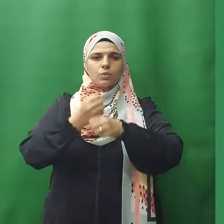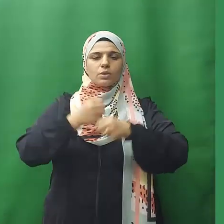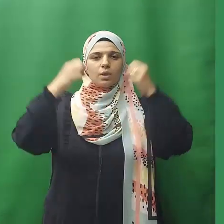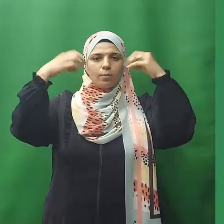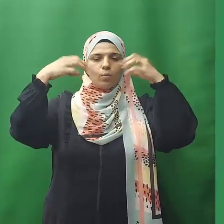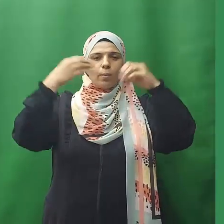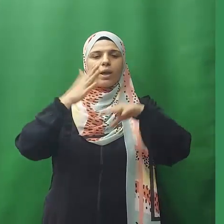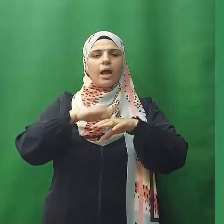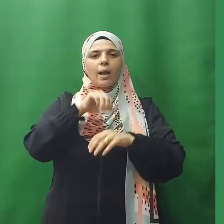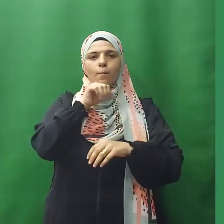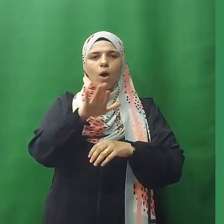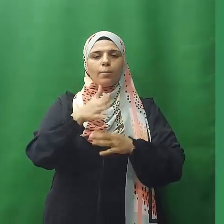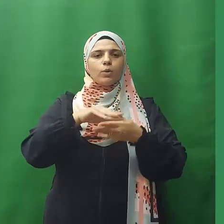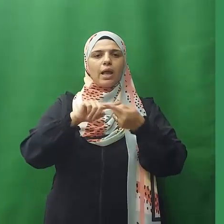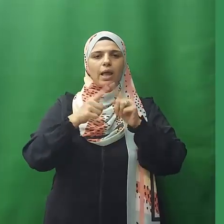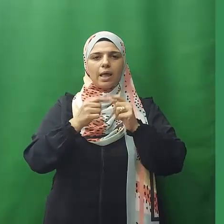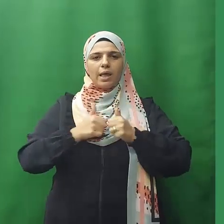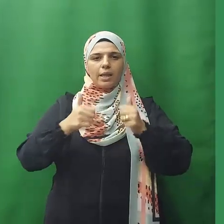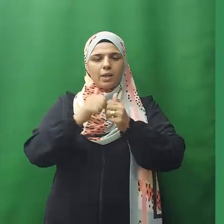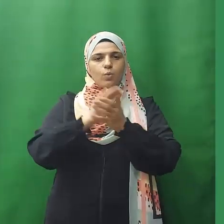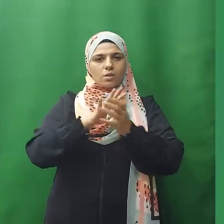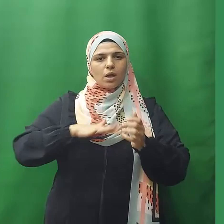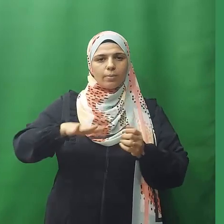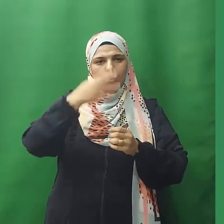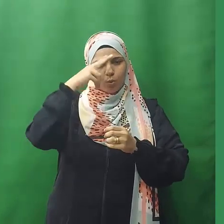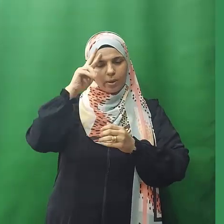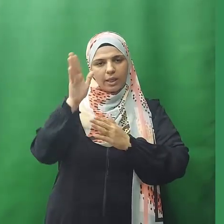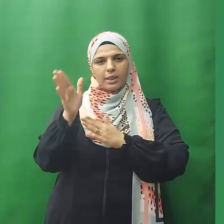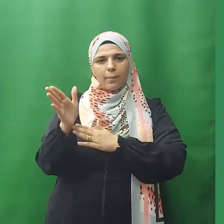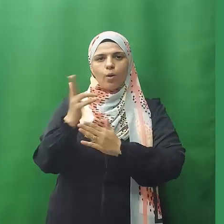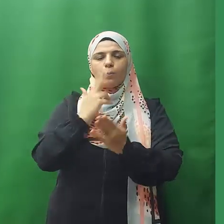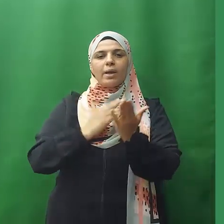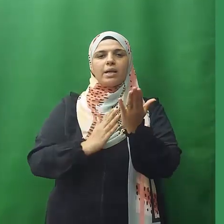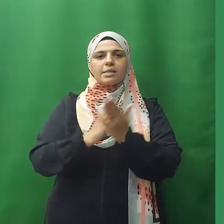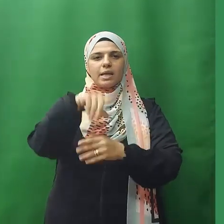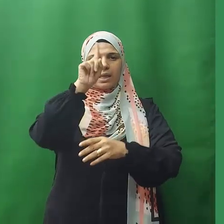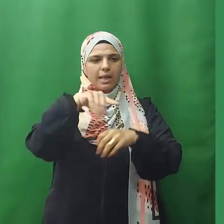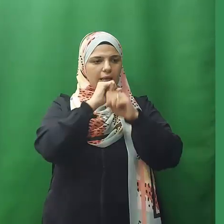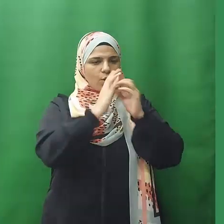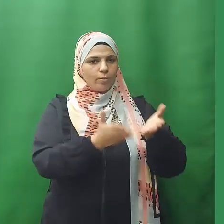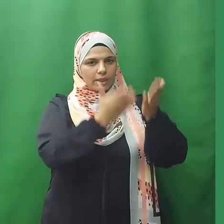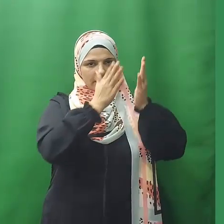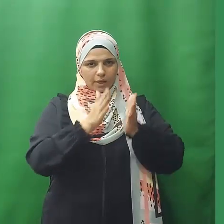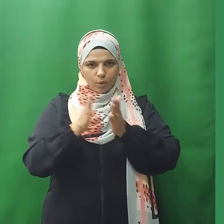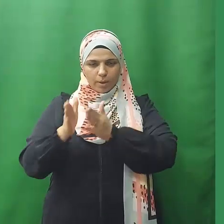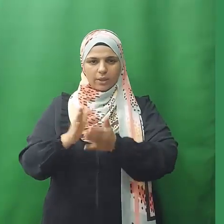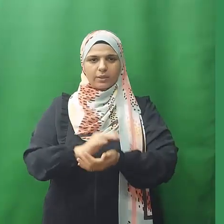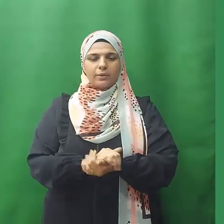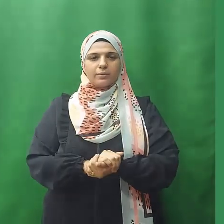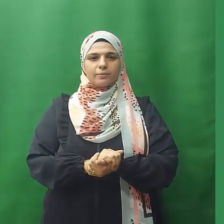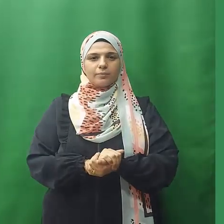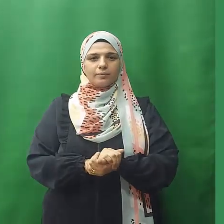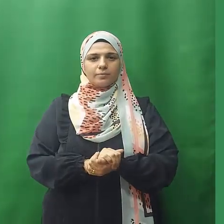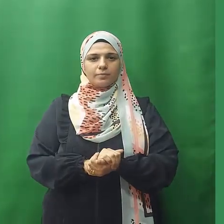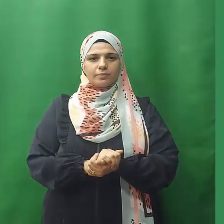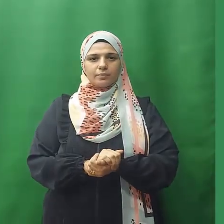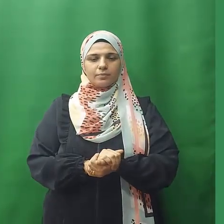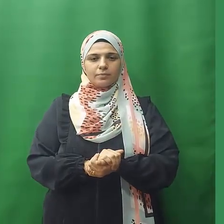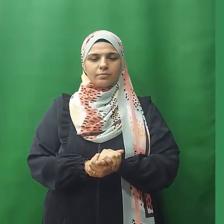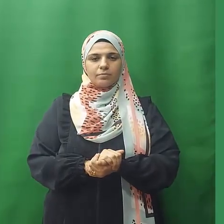وبارك عليه وعلى اله وصحبه ومن تبعهم باحسان الى يوم الدين وبعد فقد اختار الله